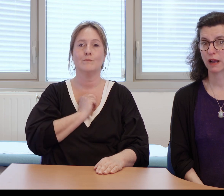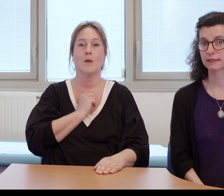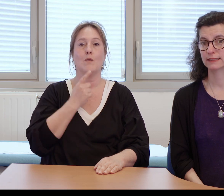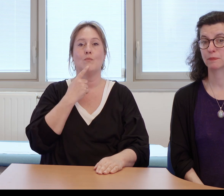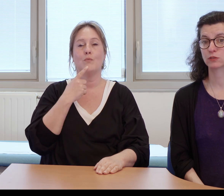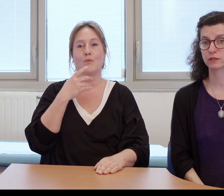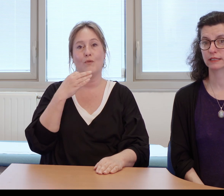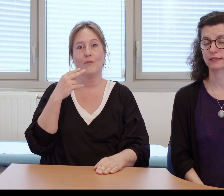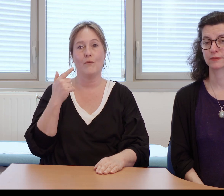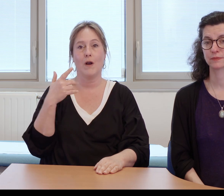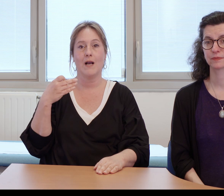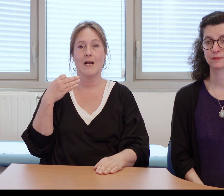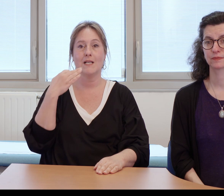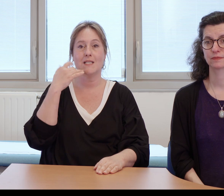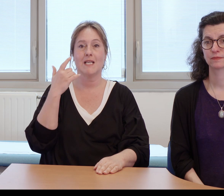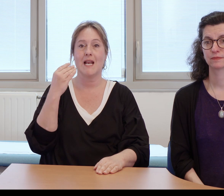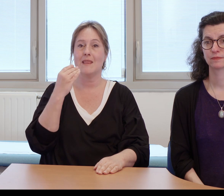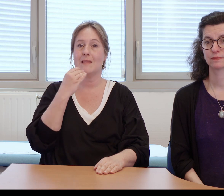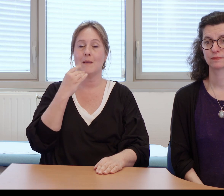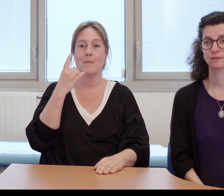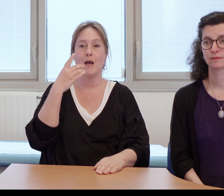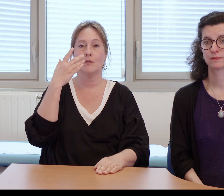Pour voir s'il n'est pas trop serré.